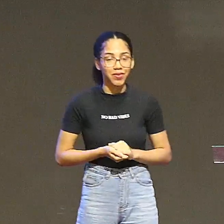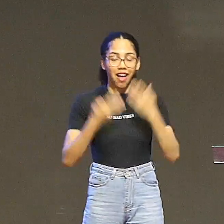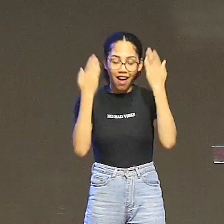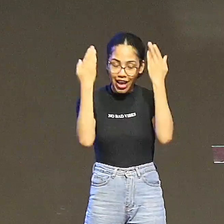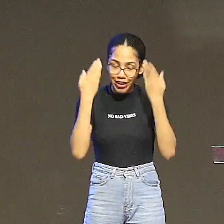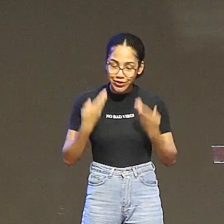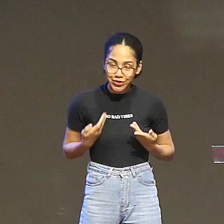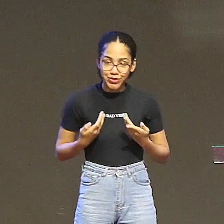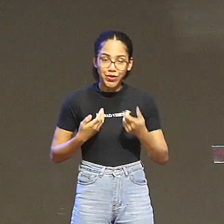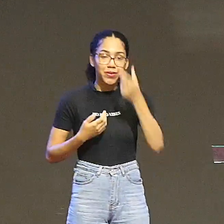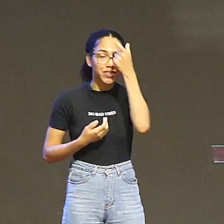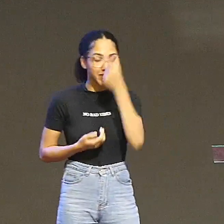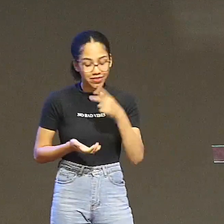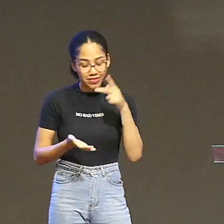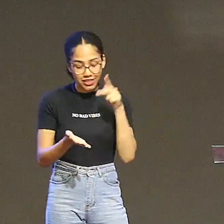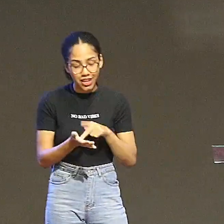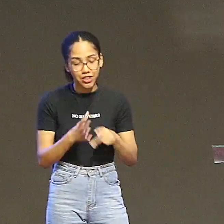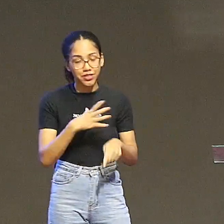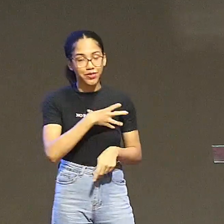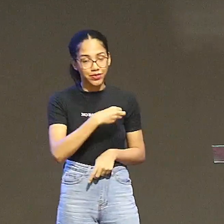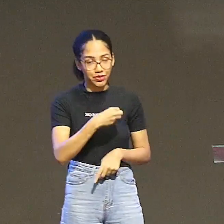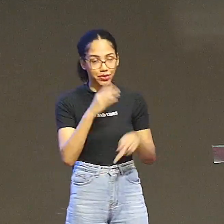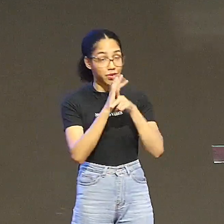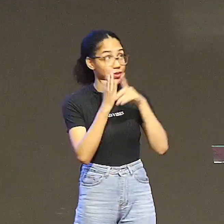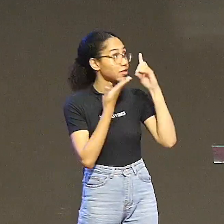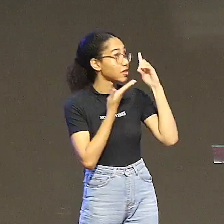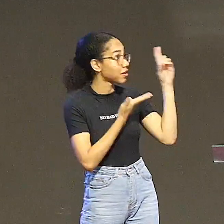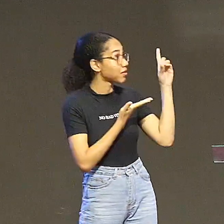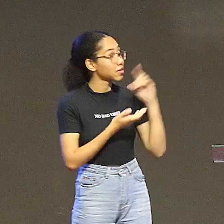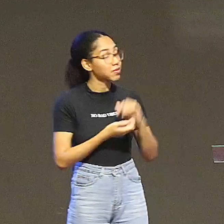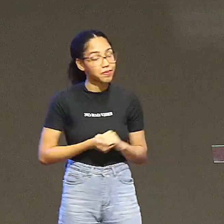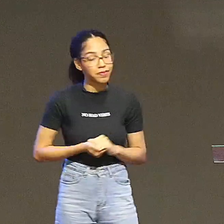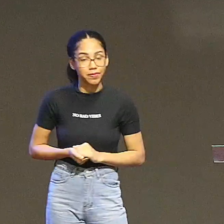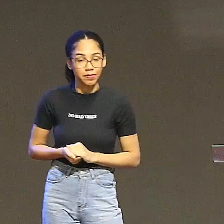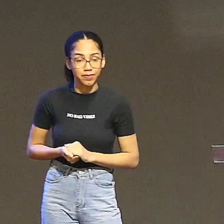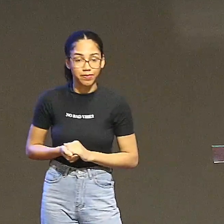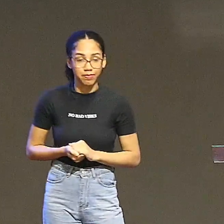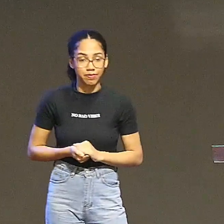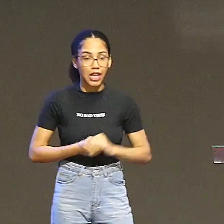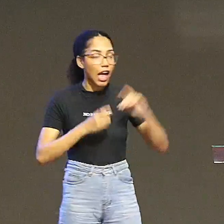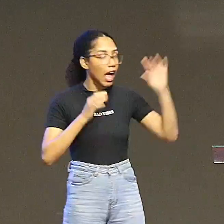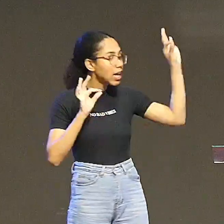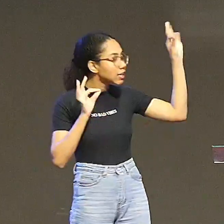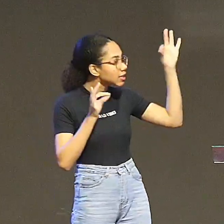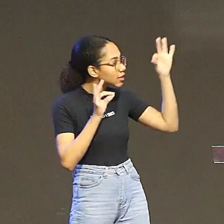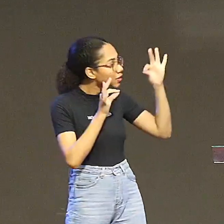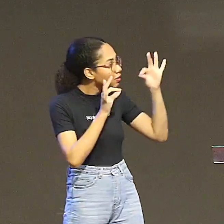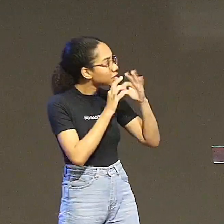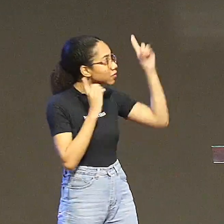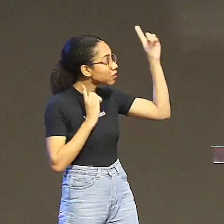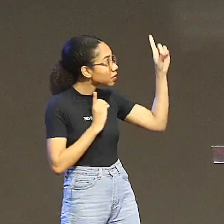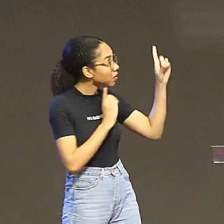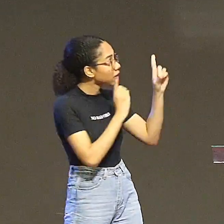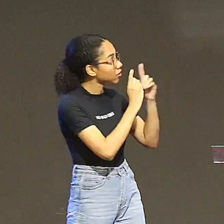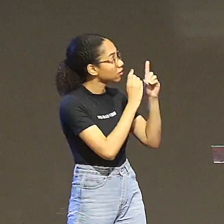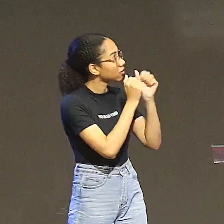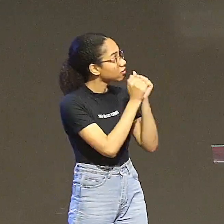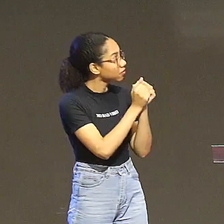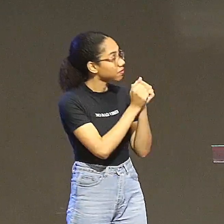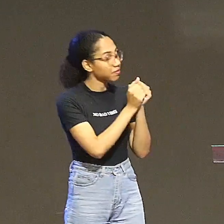eu sou chega pertinho do pai pela fé